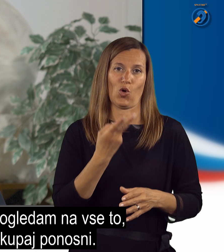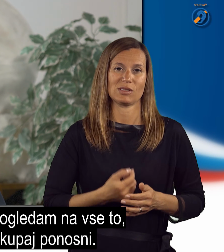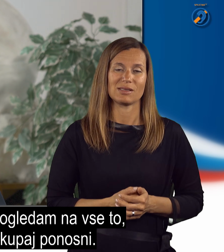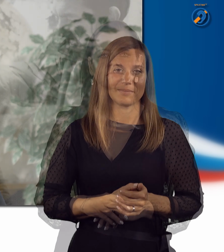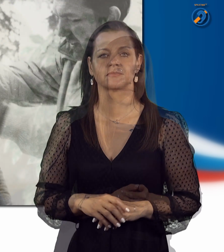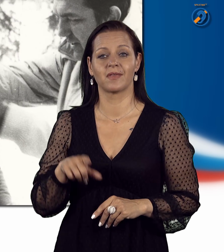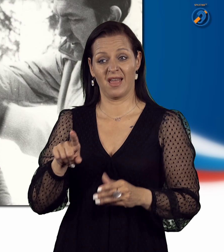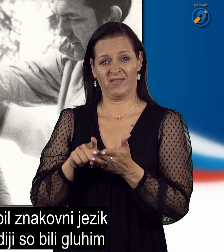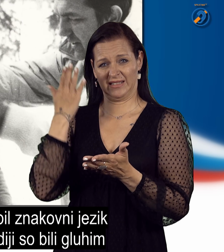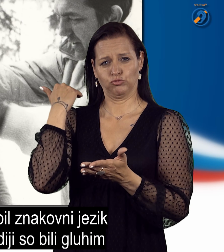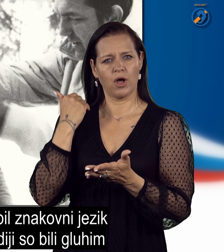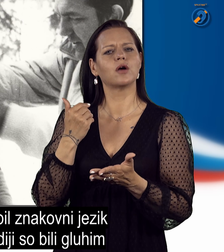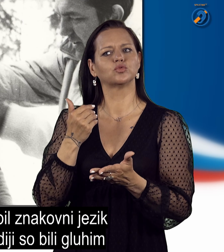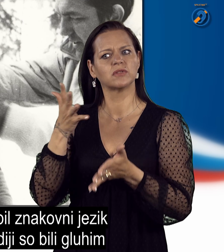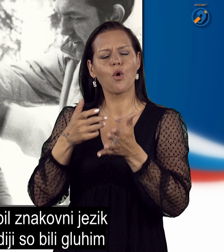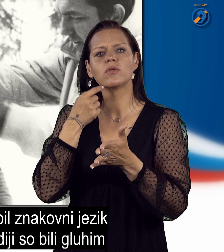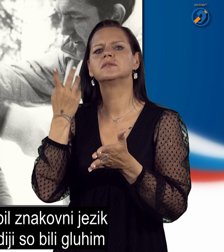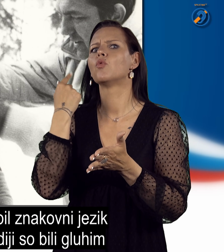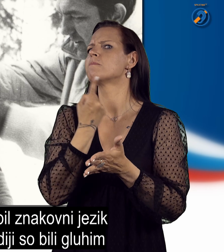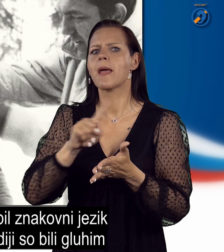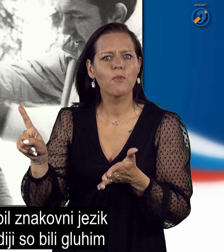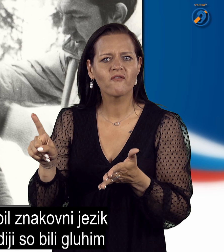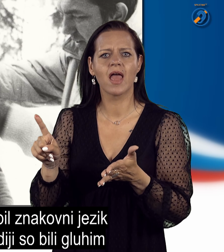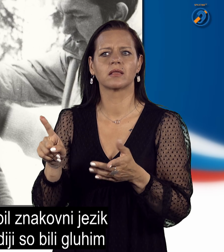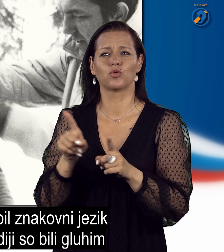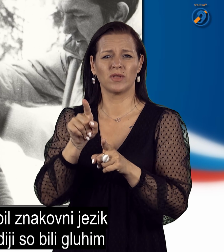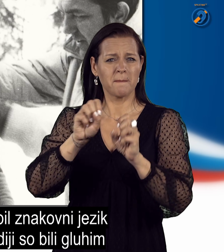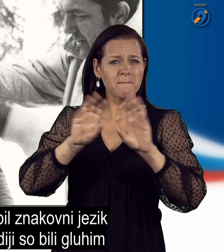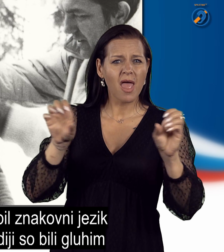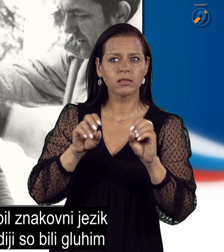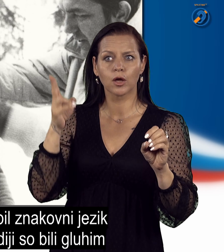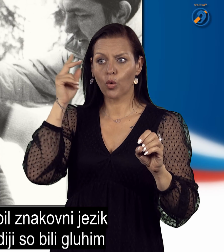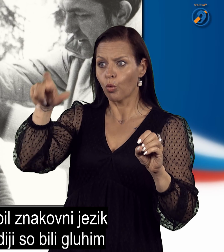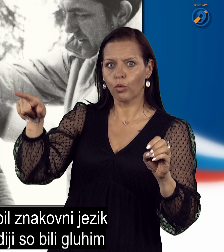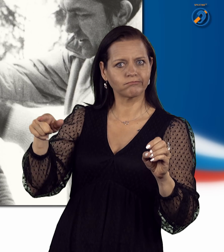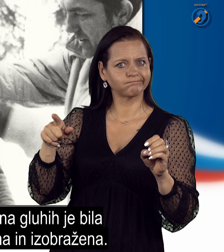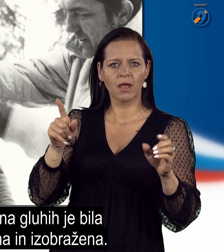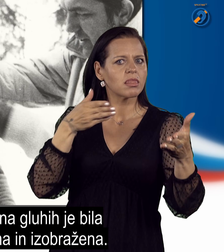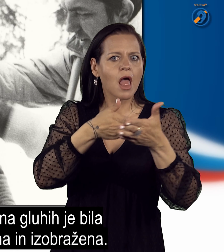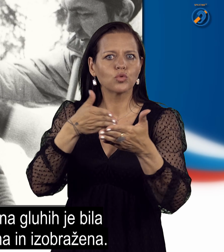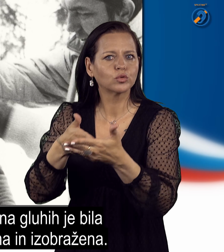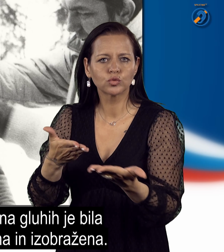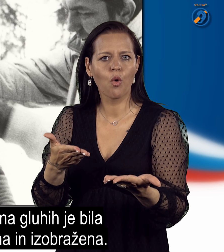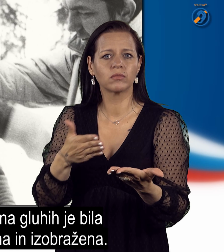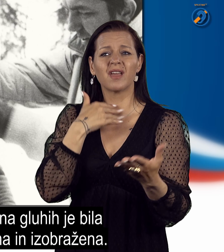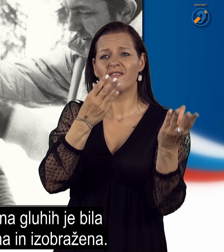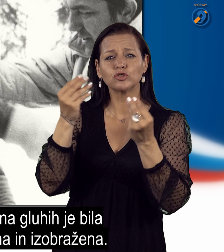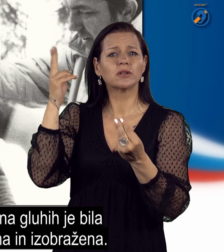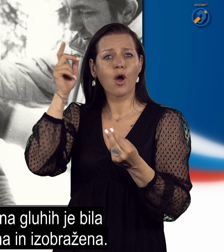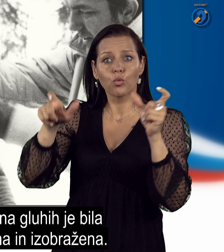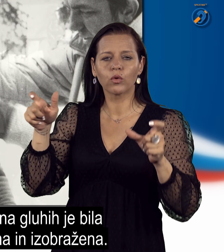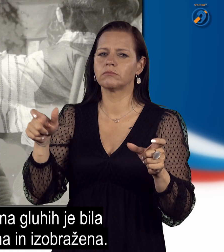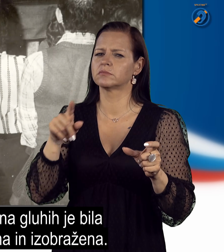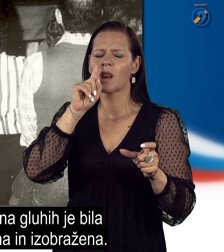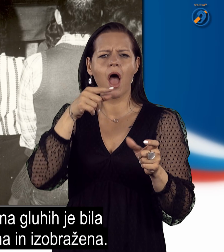skupaj ponosni. V tistem času je bil znakovni jezik prepovedan, mediji so bili gluhim nedostopni, večina gluhih je